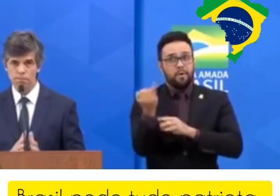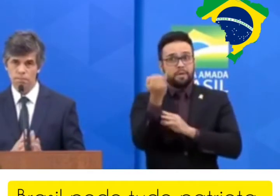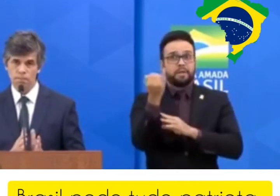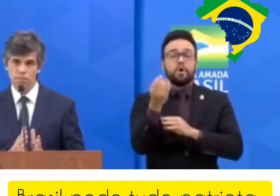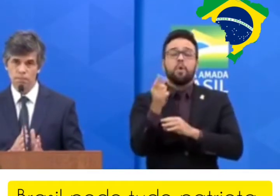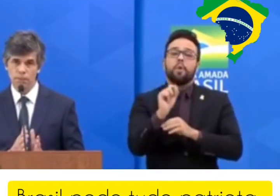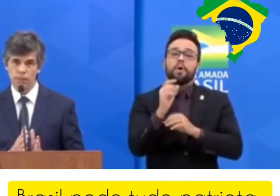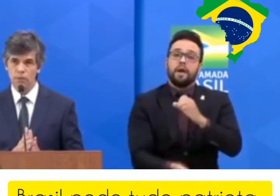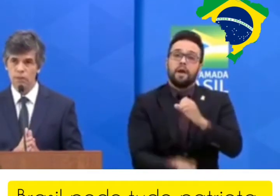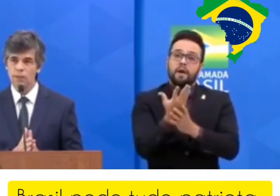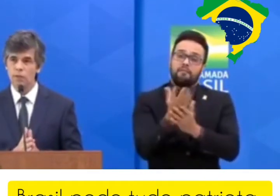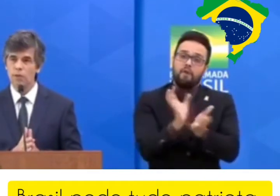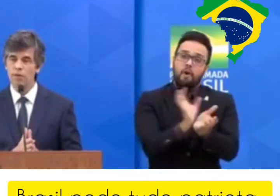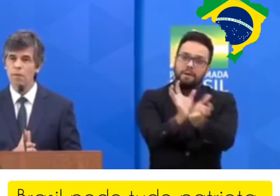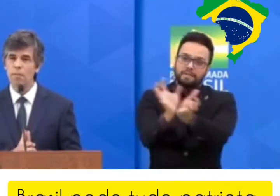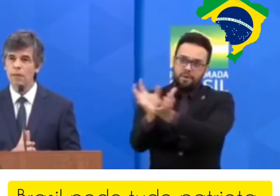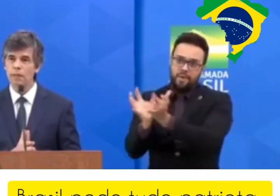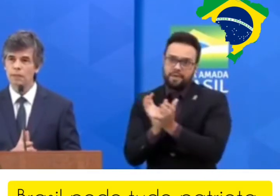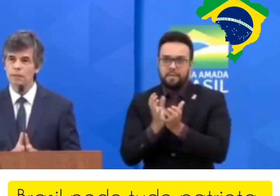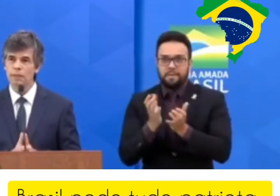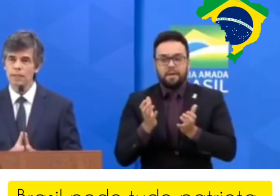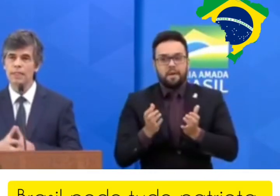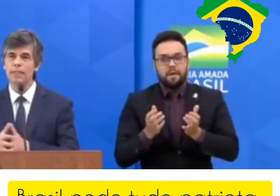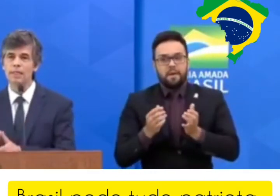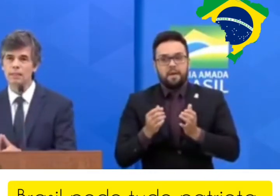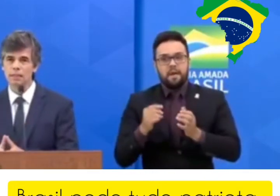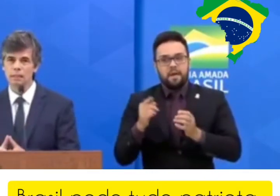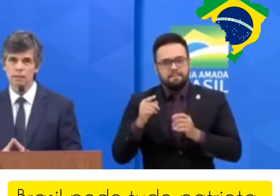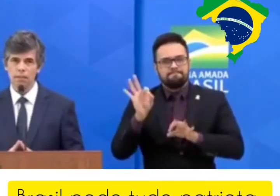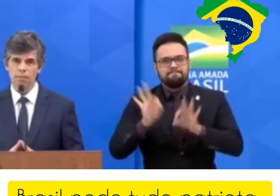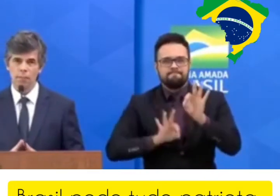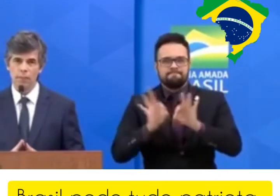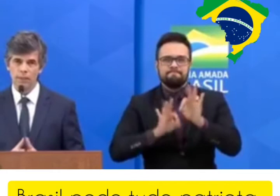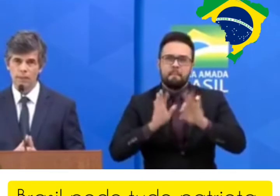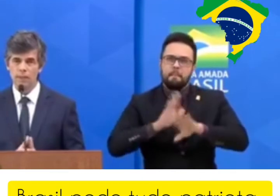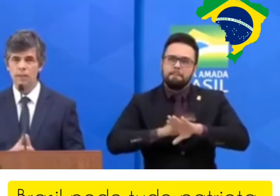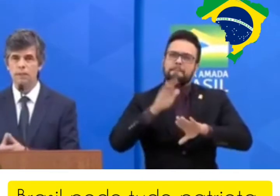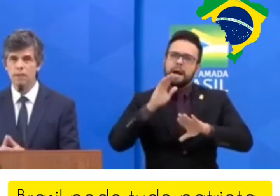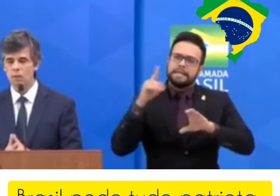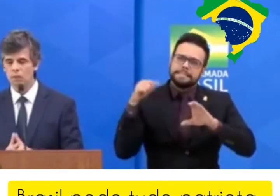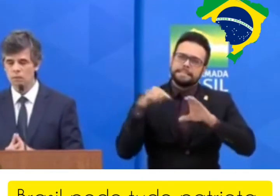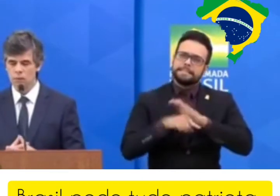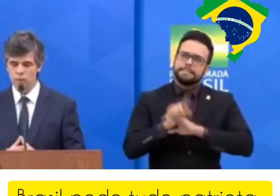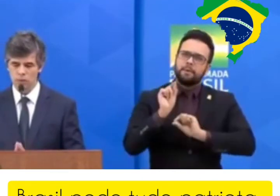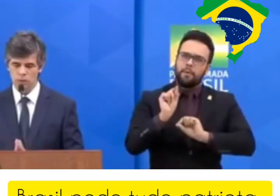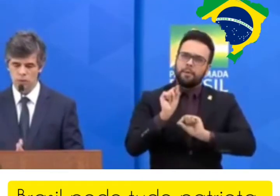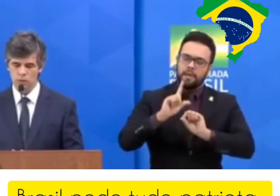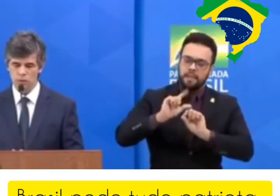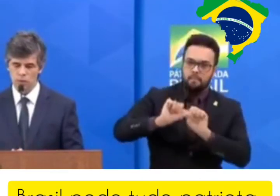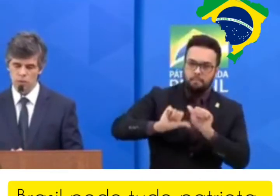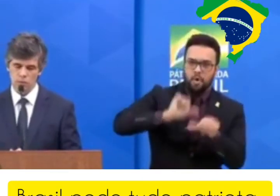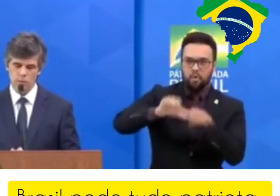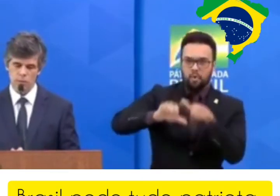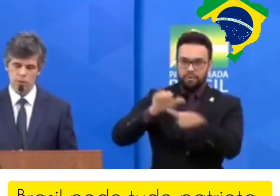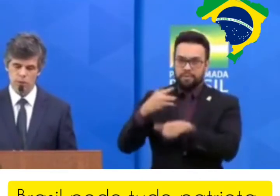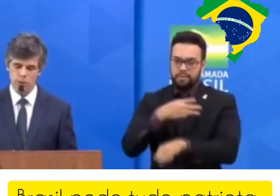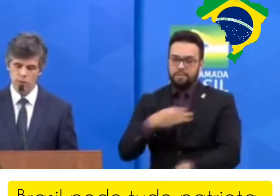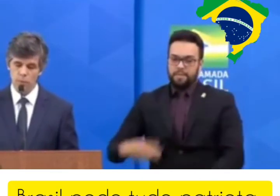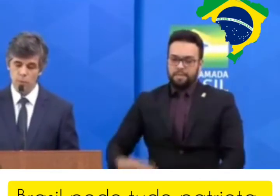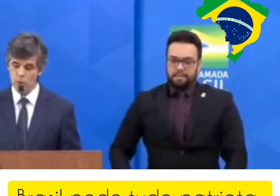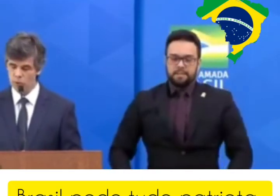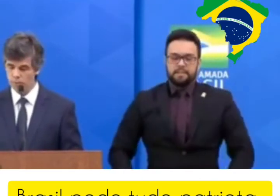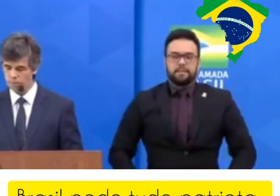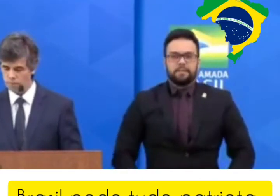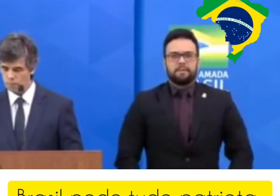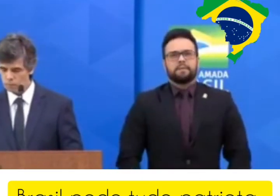coisa que eu pretendo trazer de uma forma mais intensa nessa transição de um